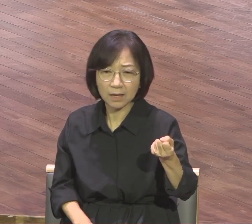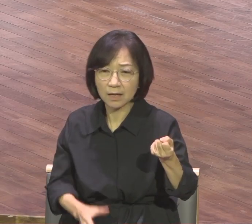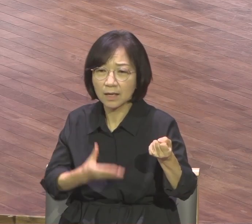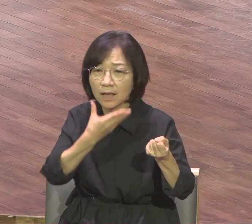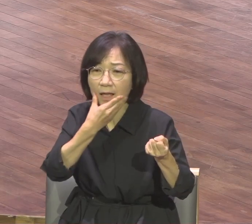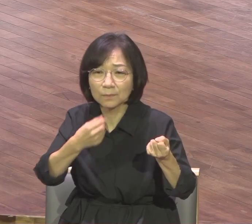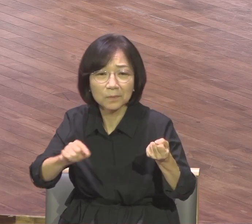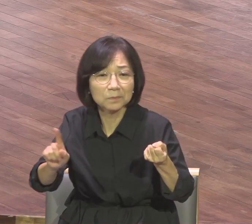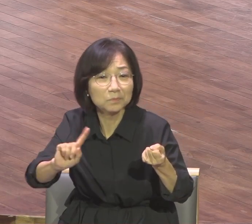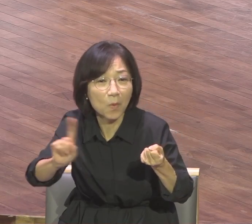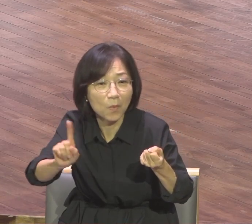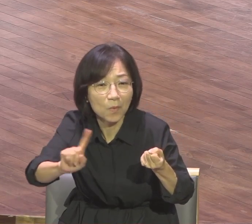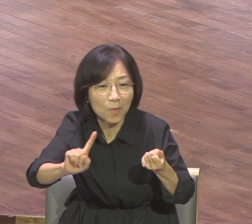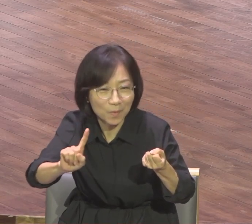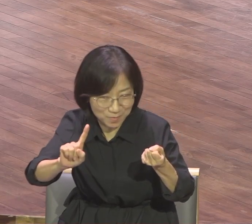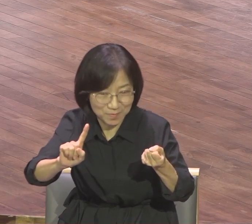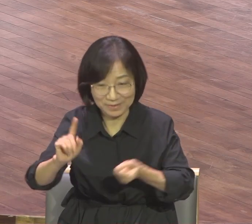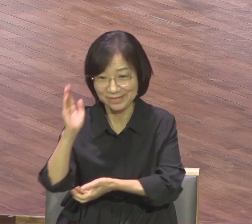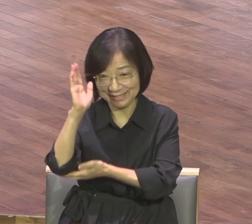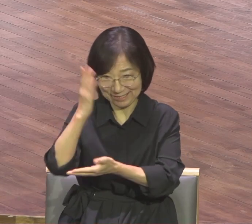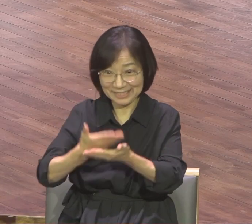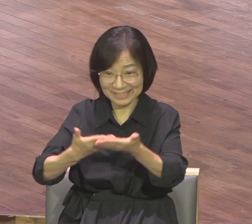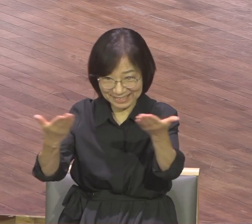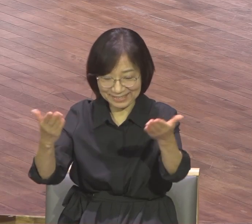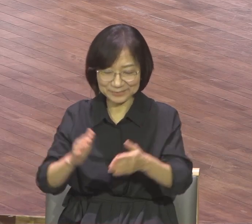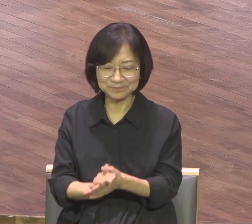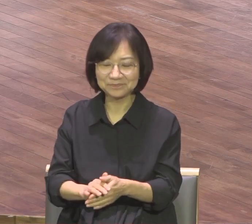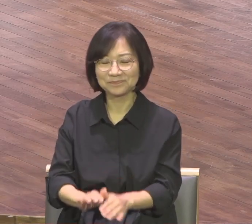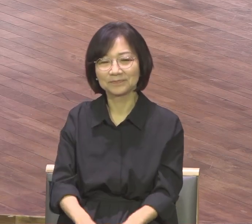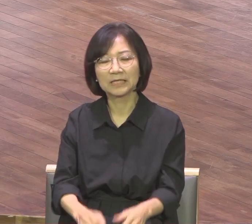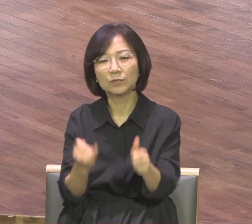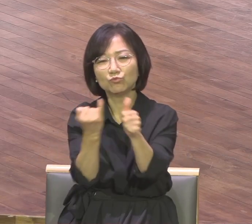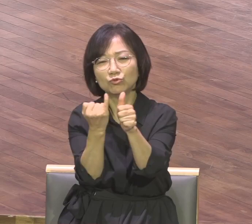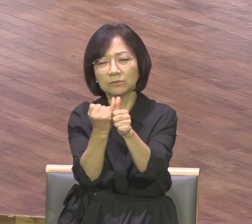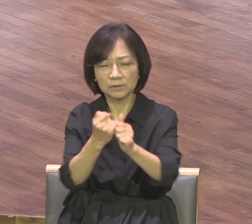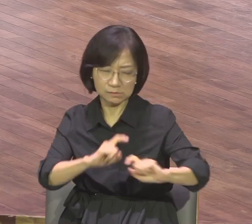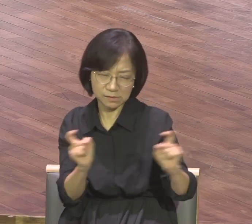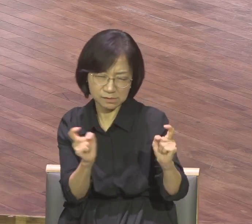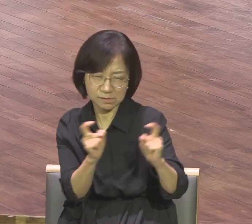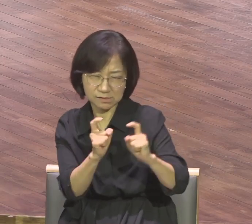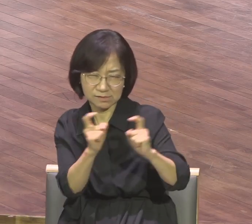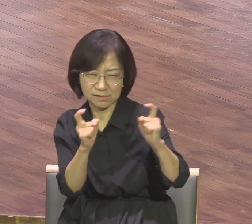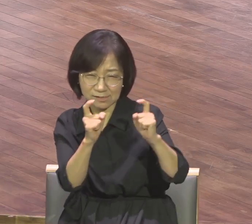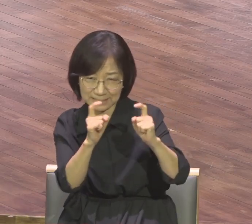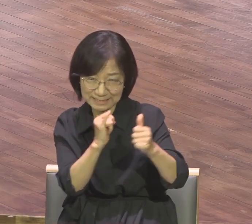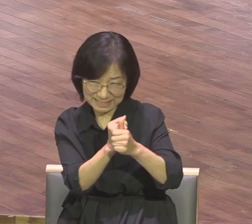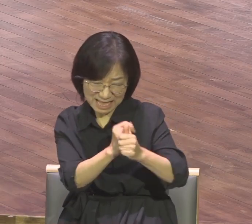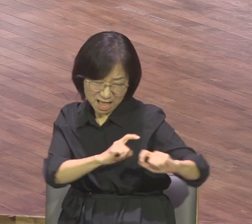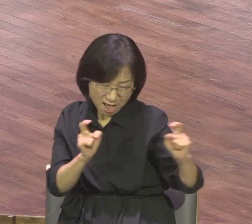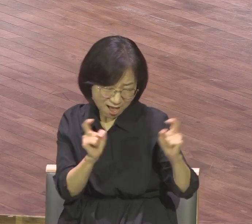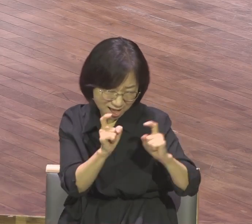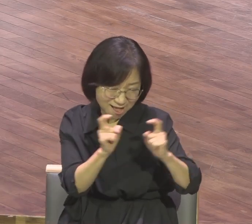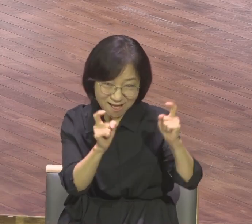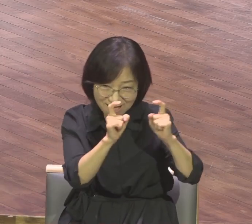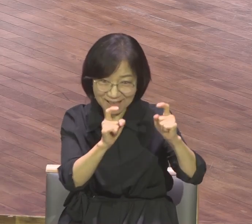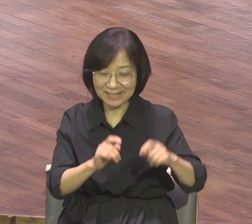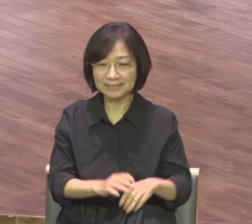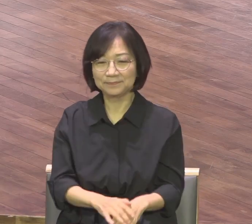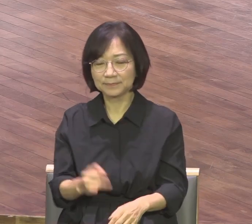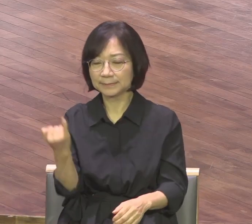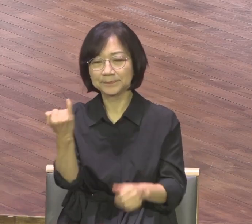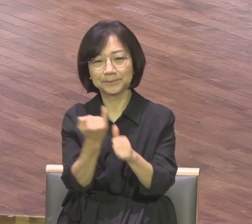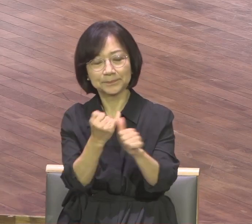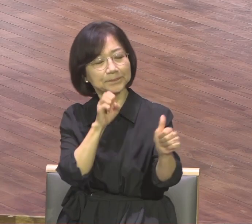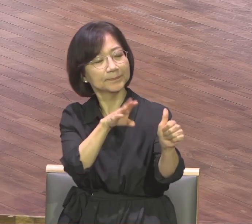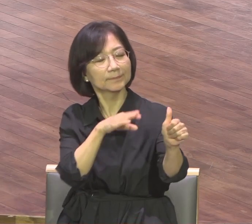제목으로 말씀을 드립니다. 한 부부가 부부 싸움을 했어요. 부부 싸움을 심하게 하고